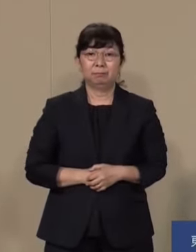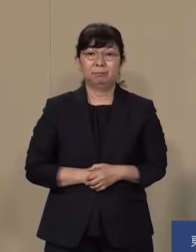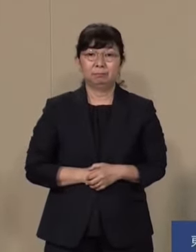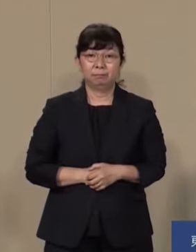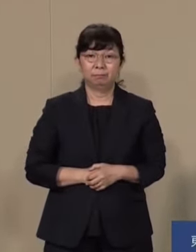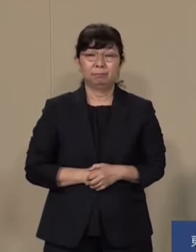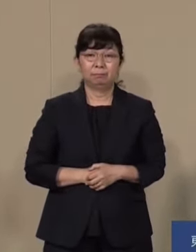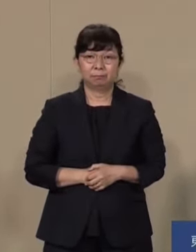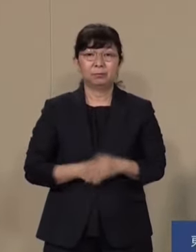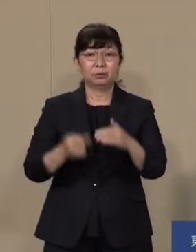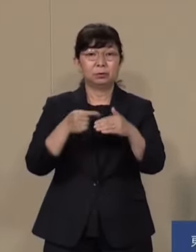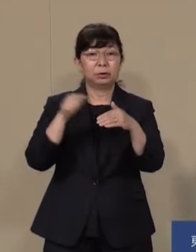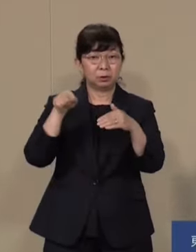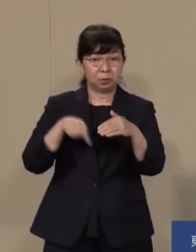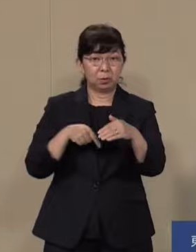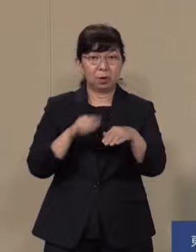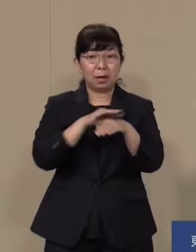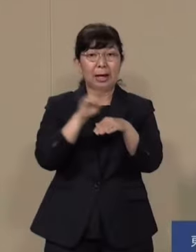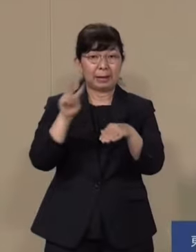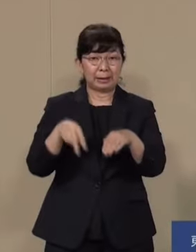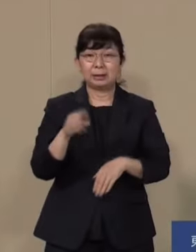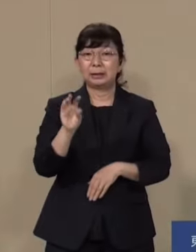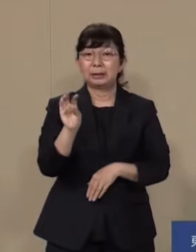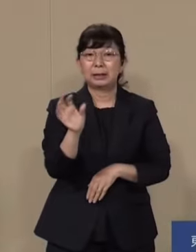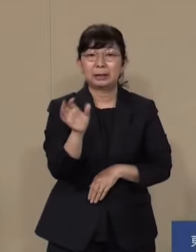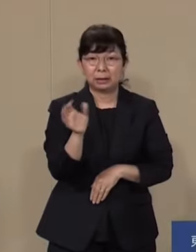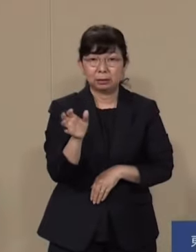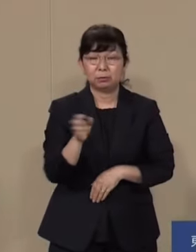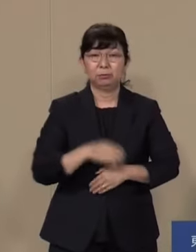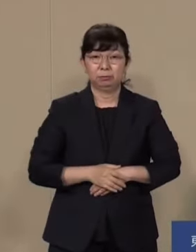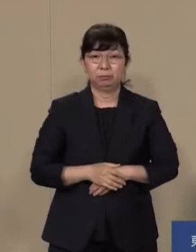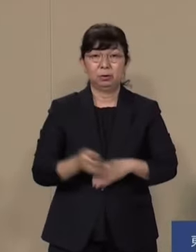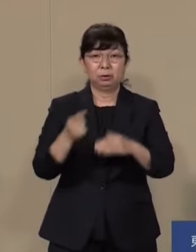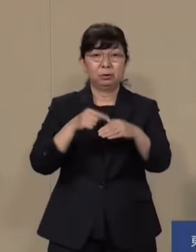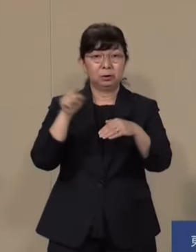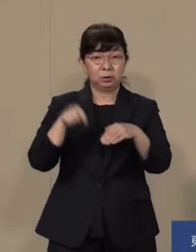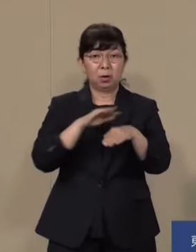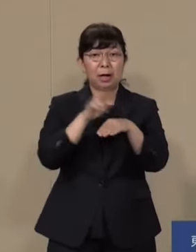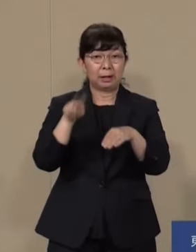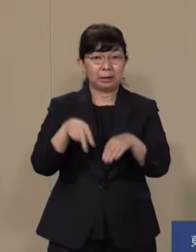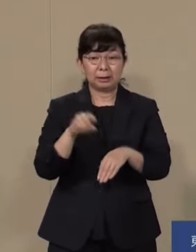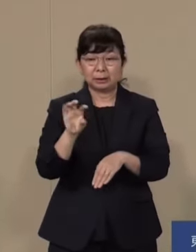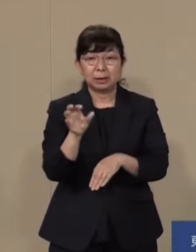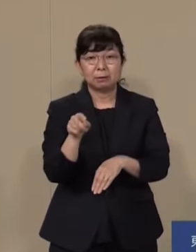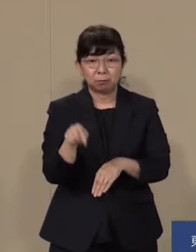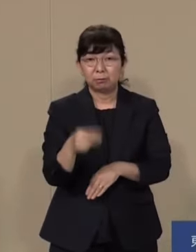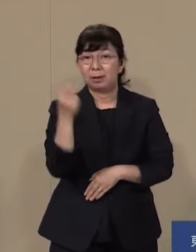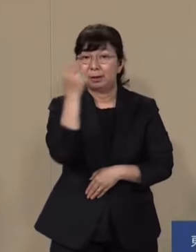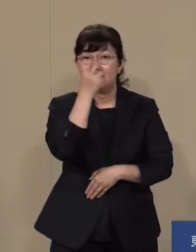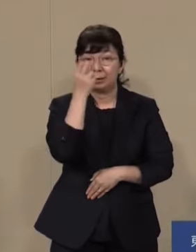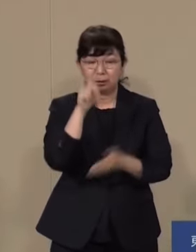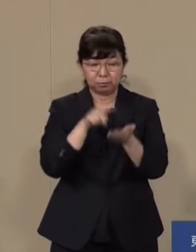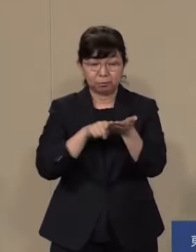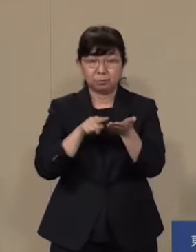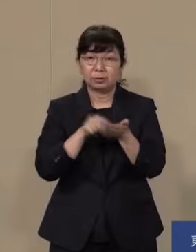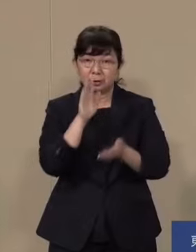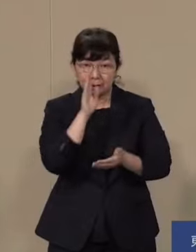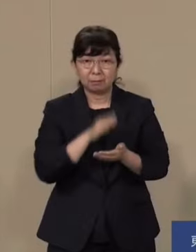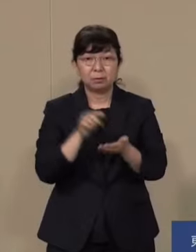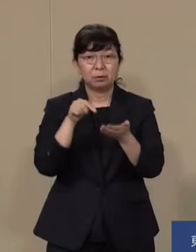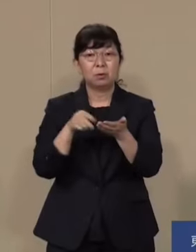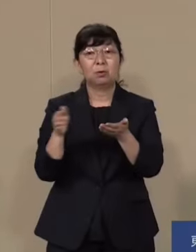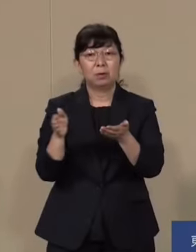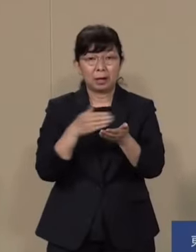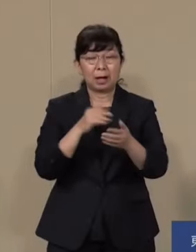なうちのありチャンネルのありチャンネルで検索してそこ